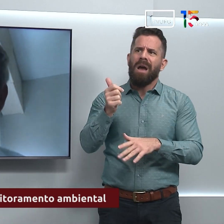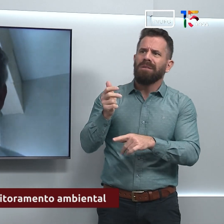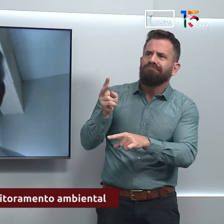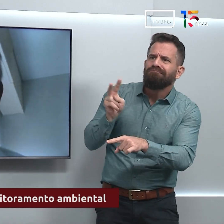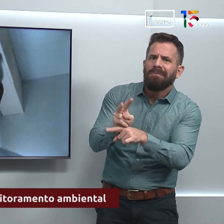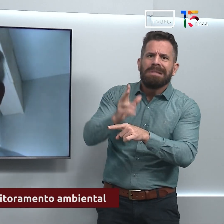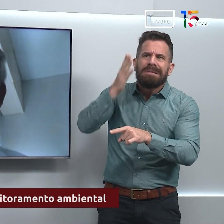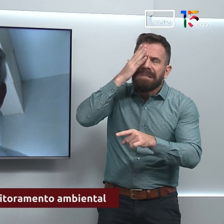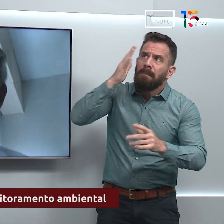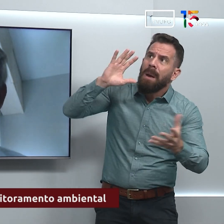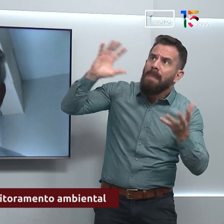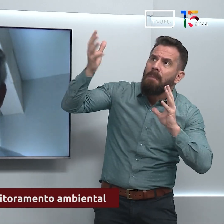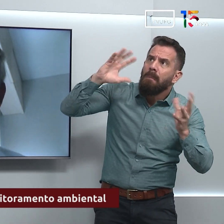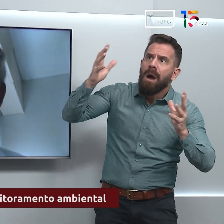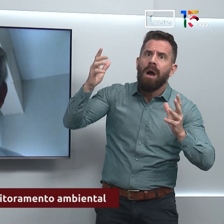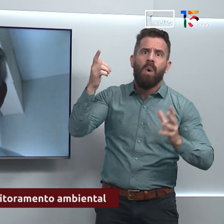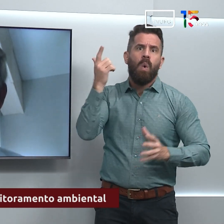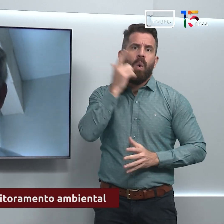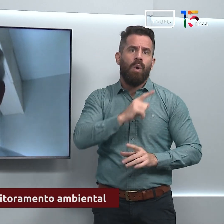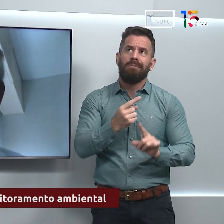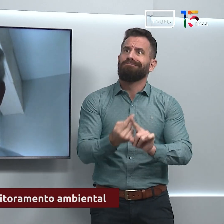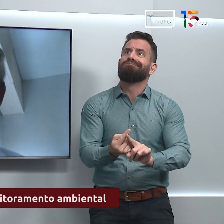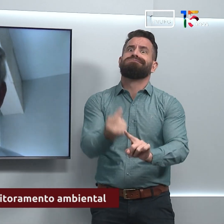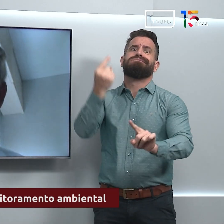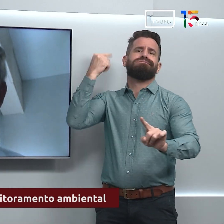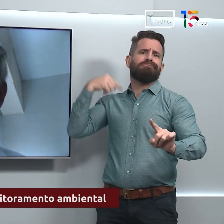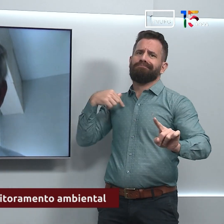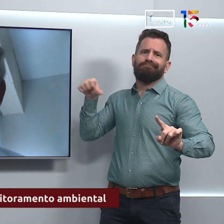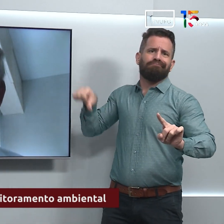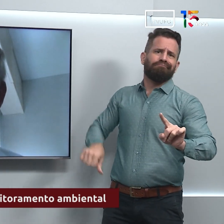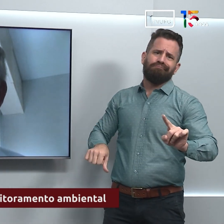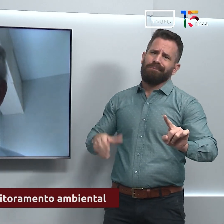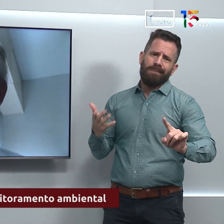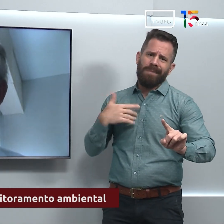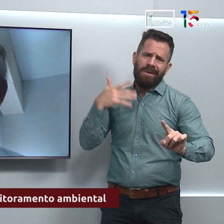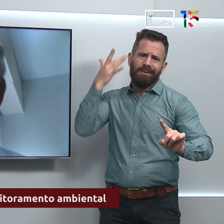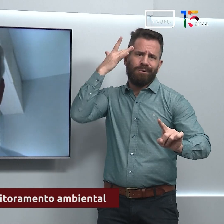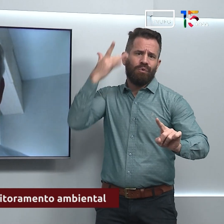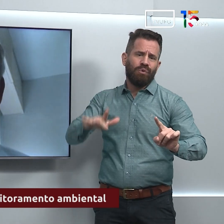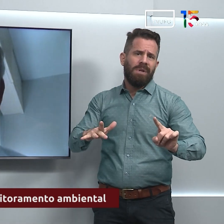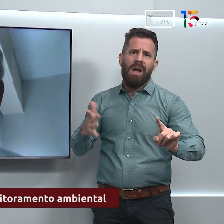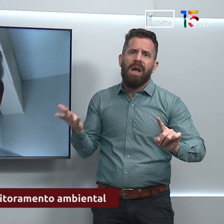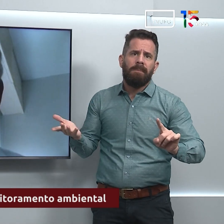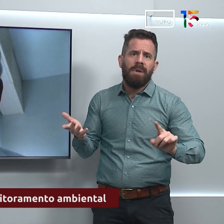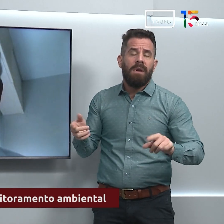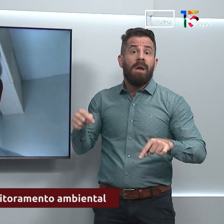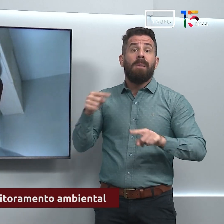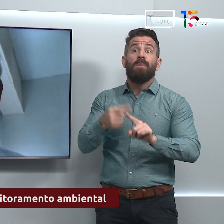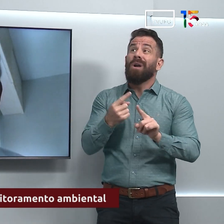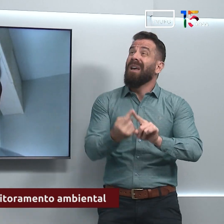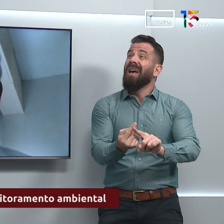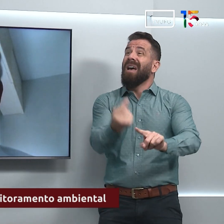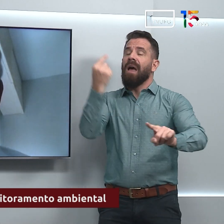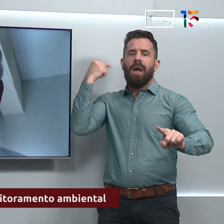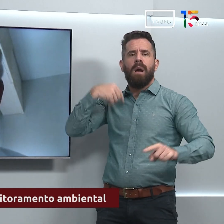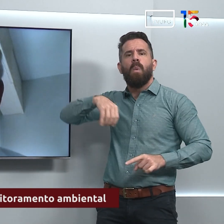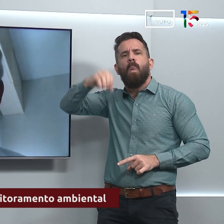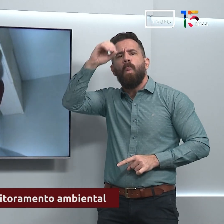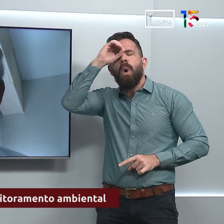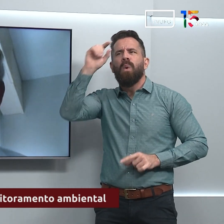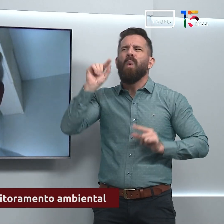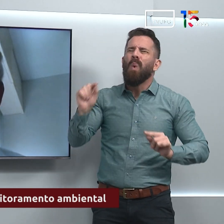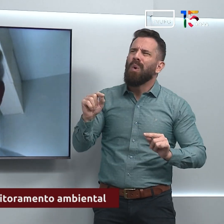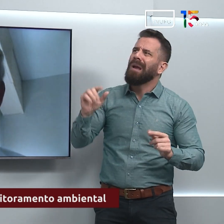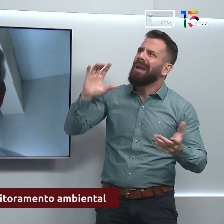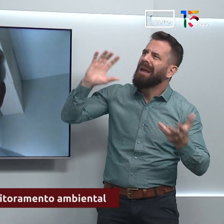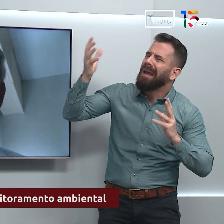quê? Porque há cerca de 100 e poucos anos atrás, o mundo entendeu que tinha que monitorar os dados atmosféricos